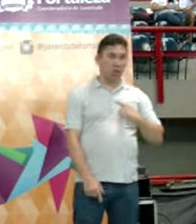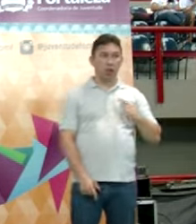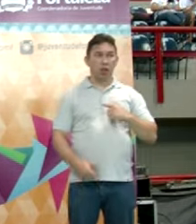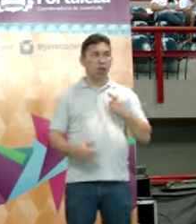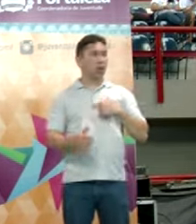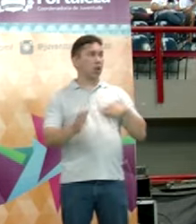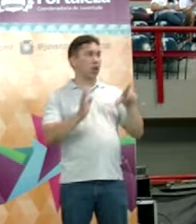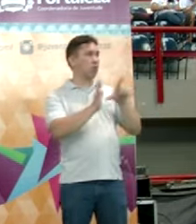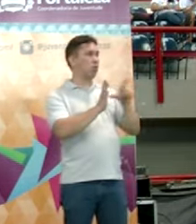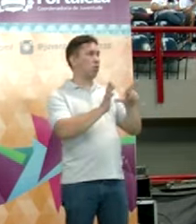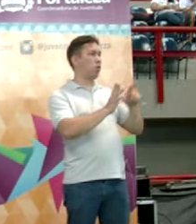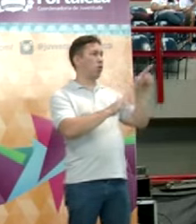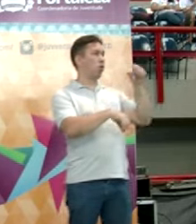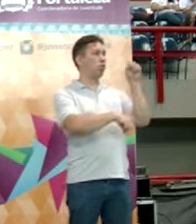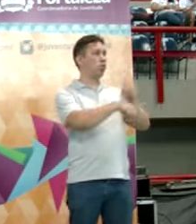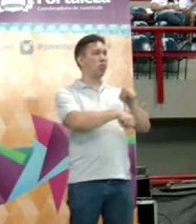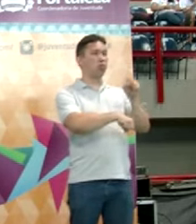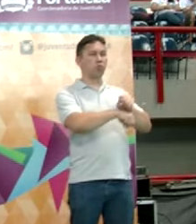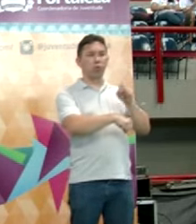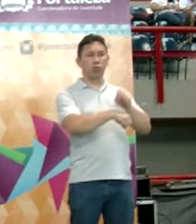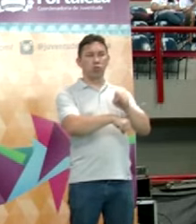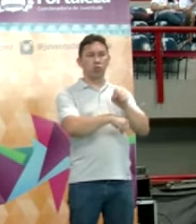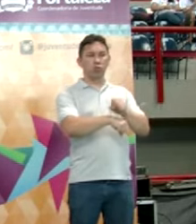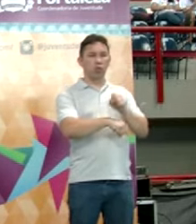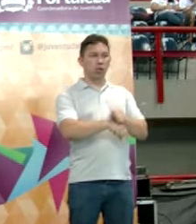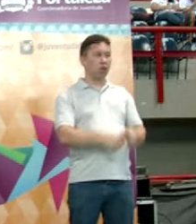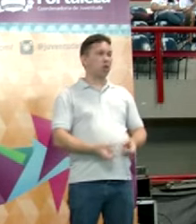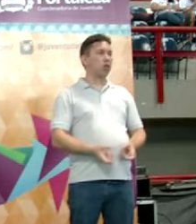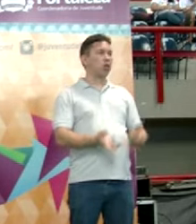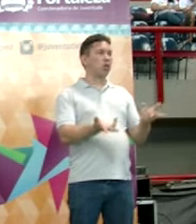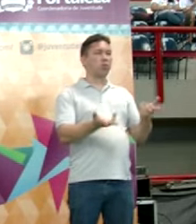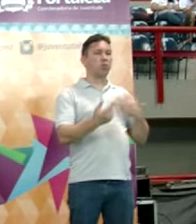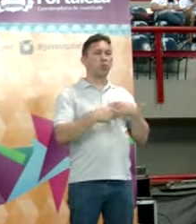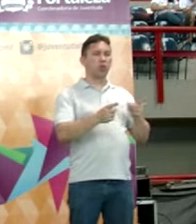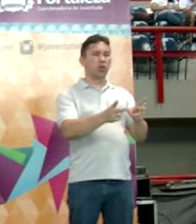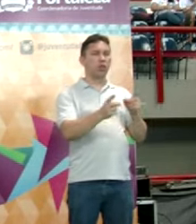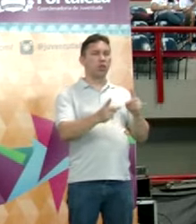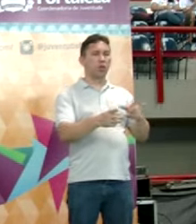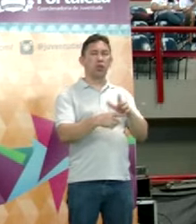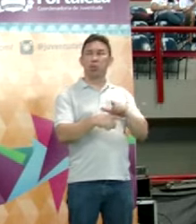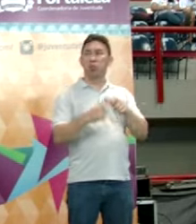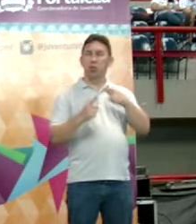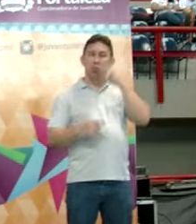tudo nas lojas paradas, está tendo muita oferta e pouca